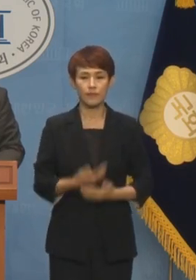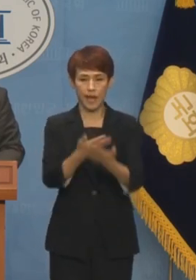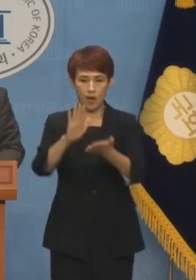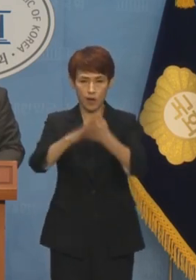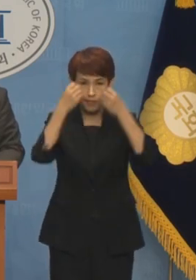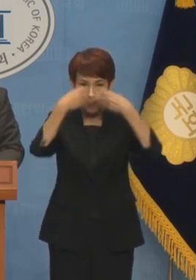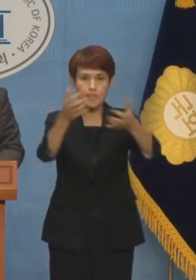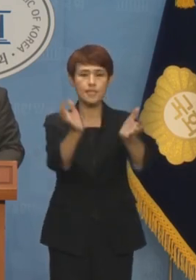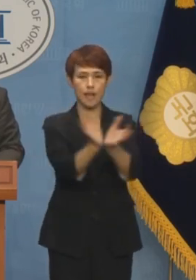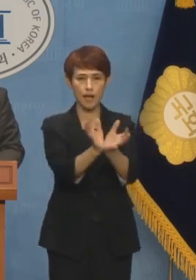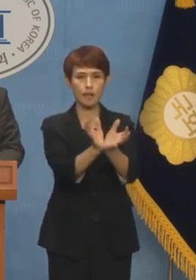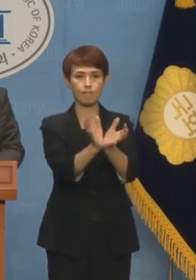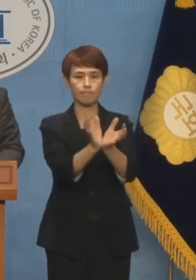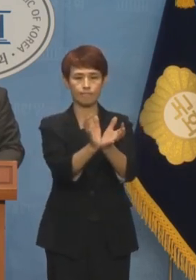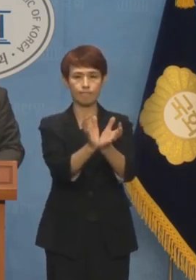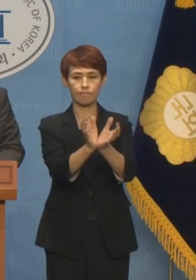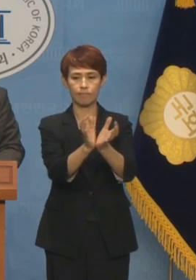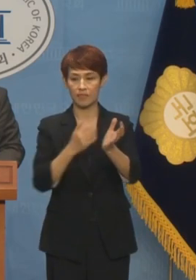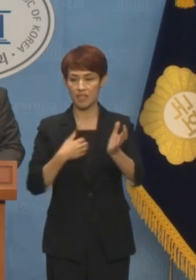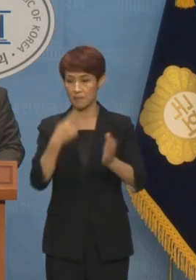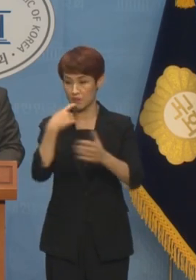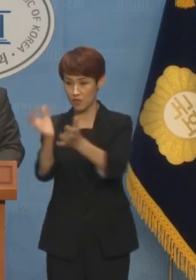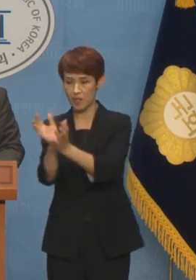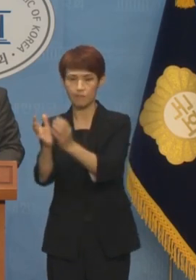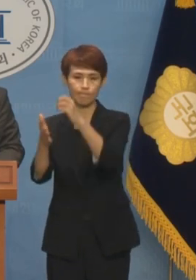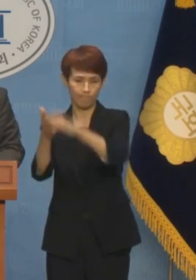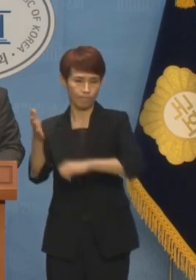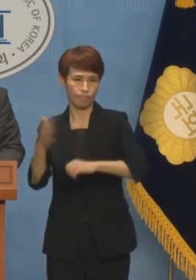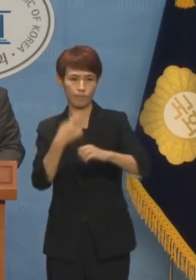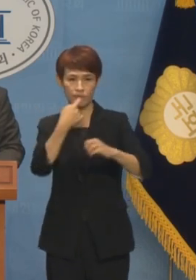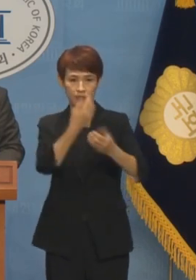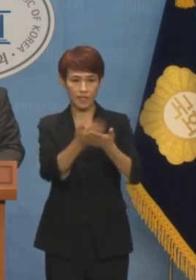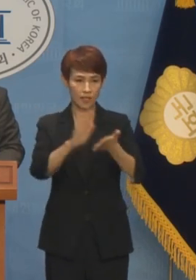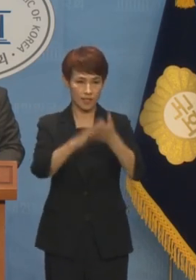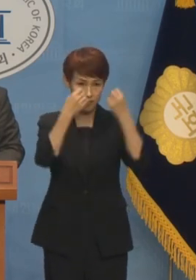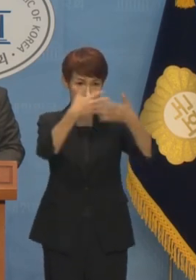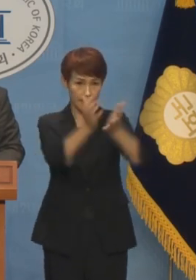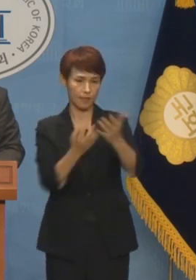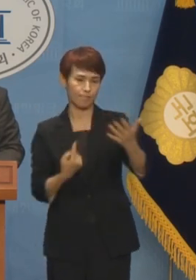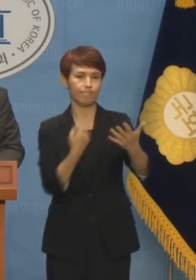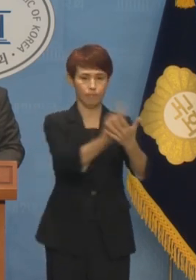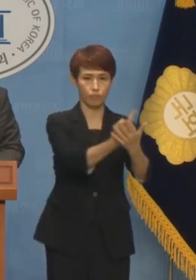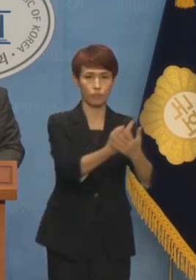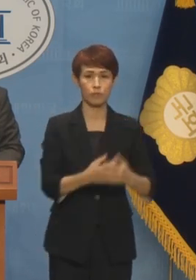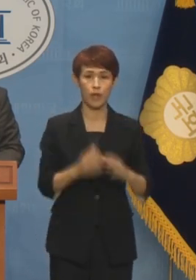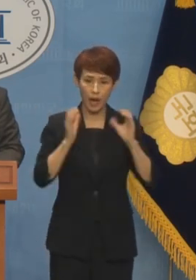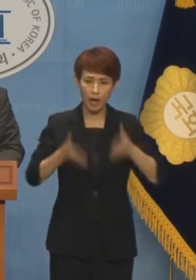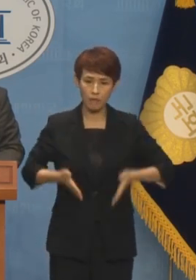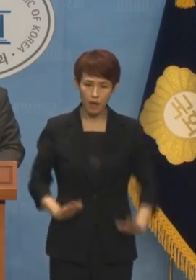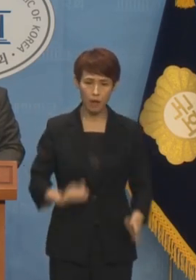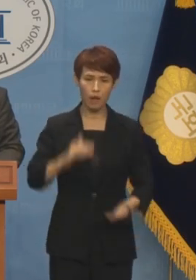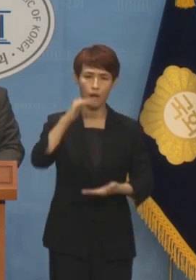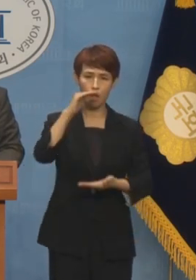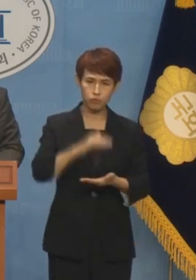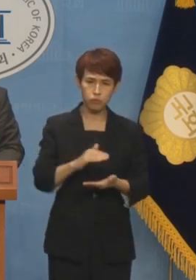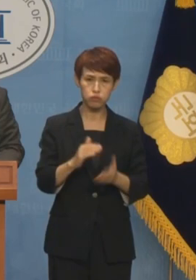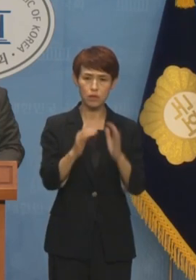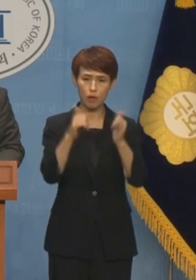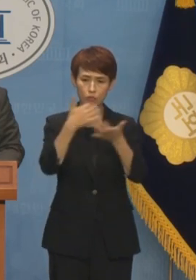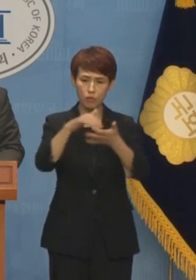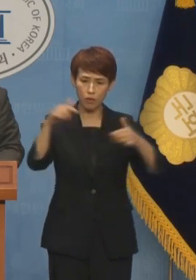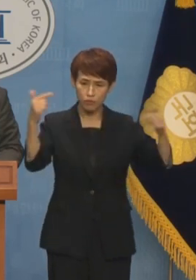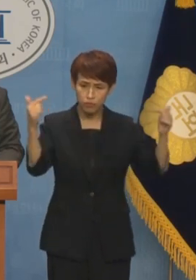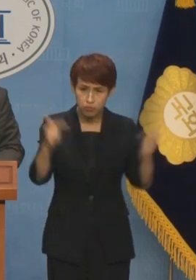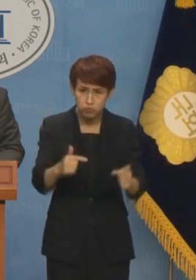개혁신당으로 민주당 지방의원 1호 탈당, 저출산, 인구 소멸, 기후위기, 양극화, 사실 말라 죽어가고